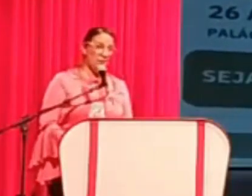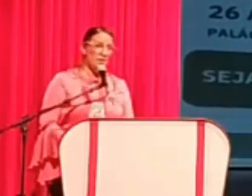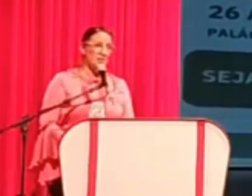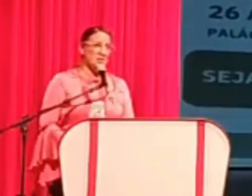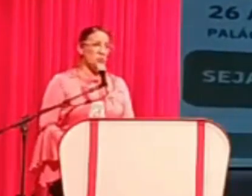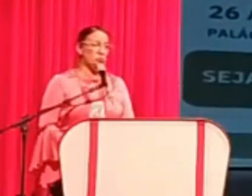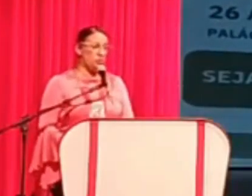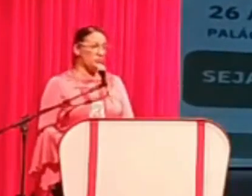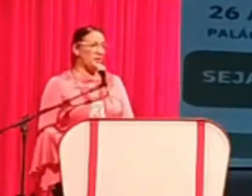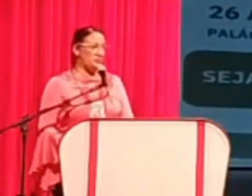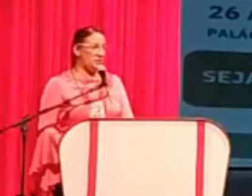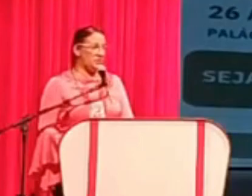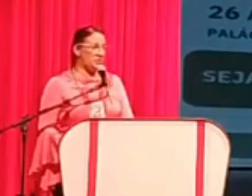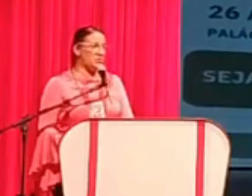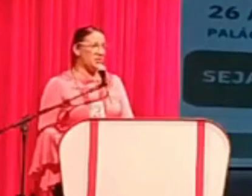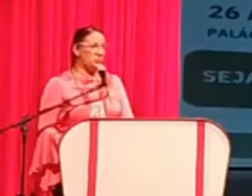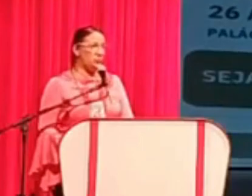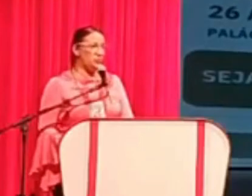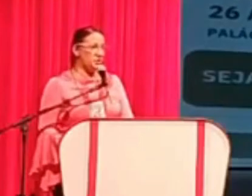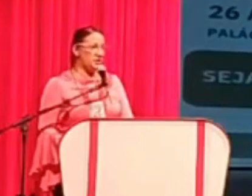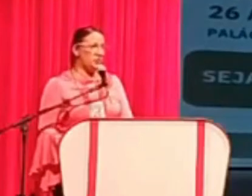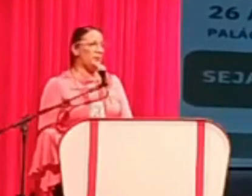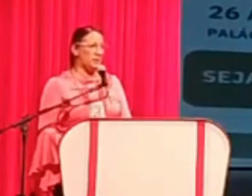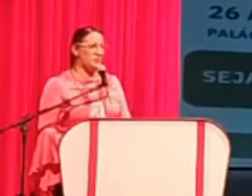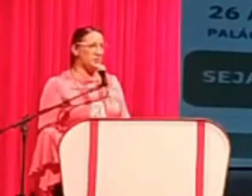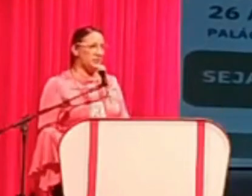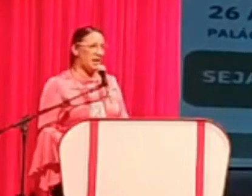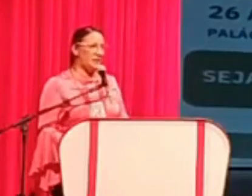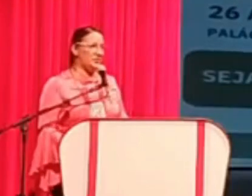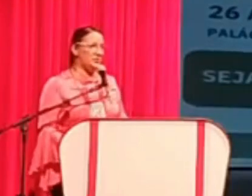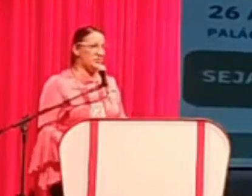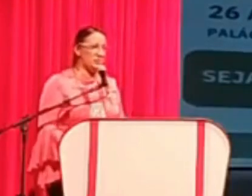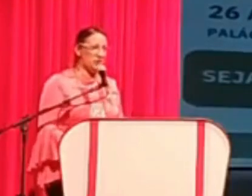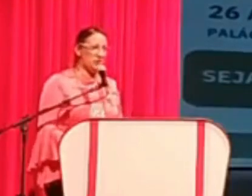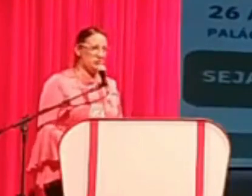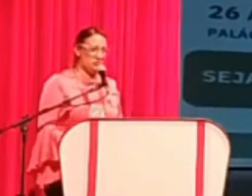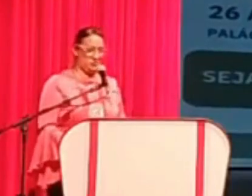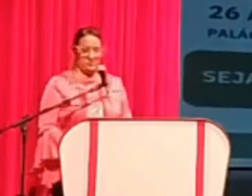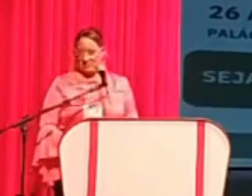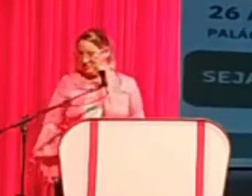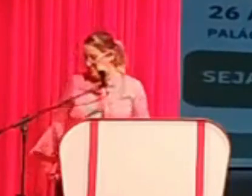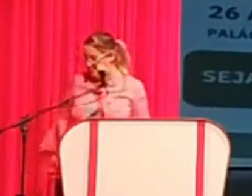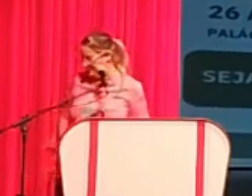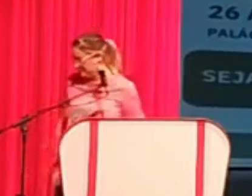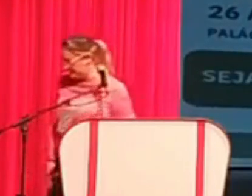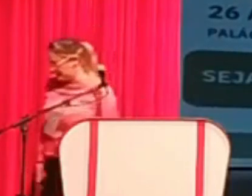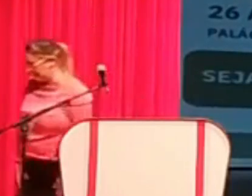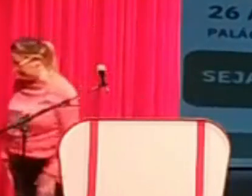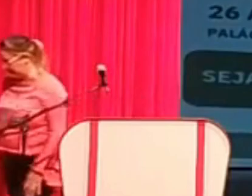em geral. Sejam todos bem-vindos ao segundo dia do primeiro seminário. Deus abençoe a todos.